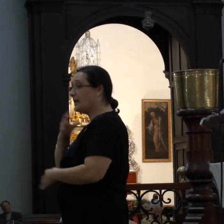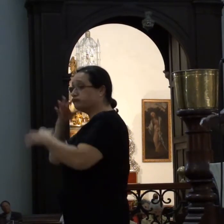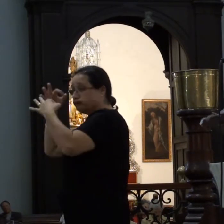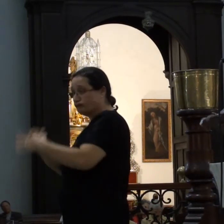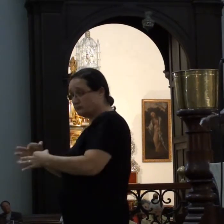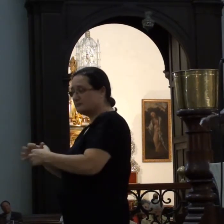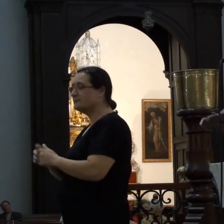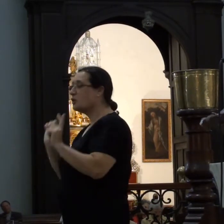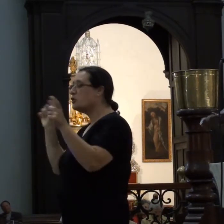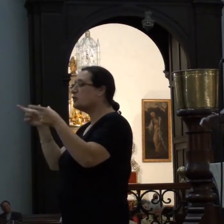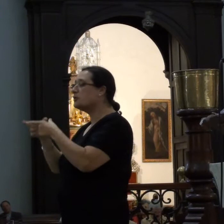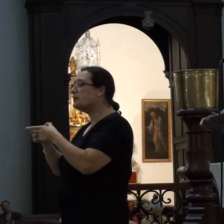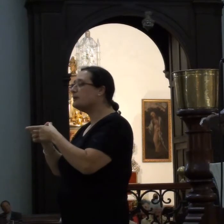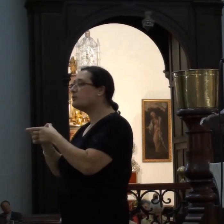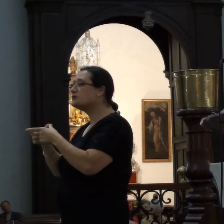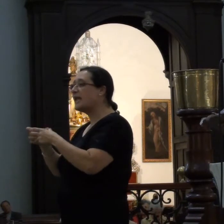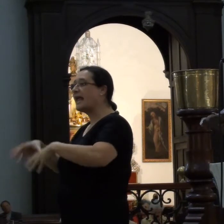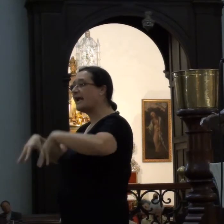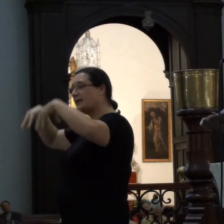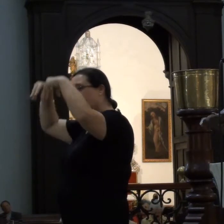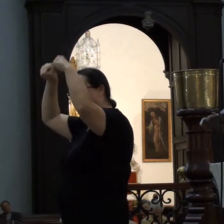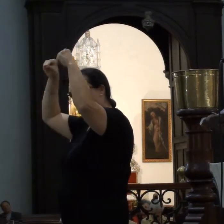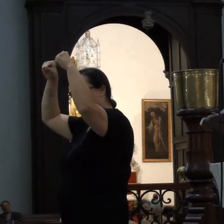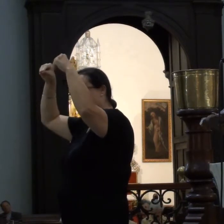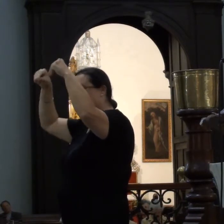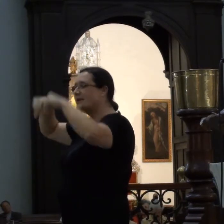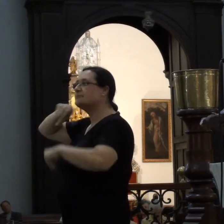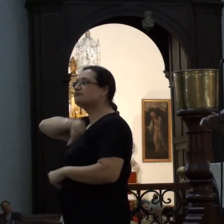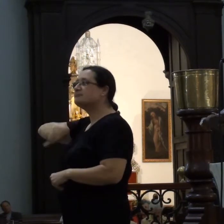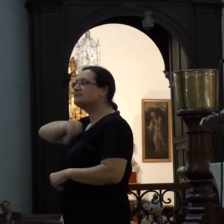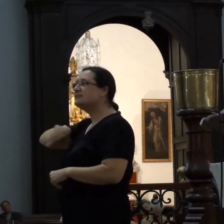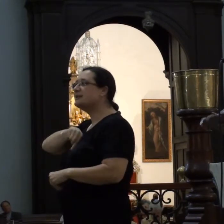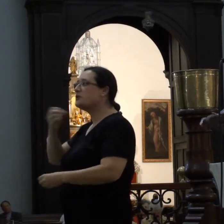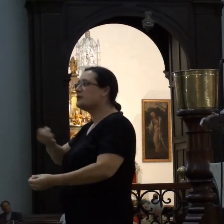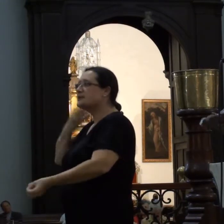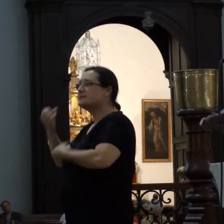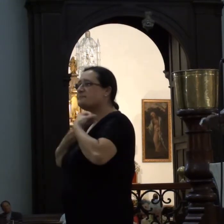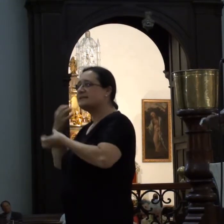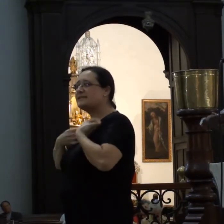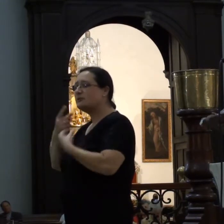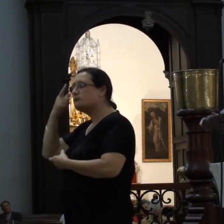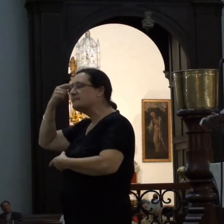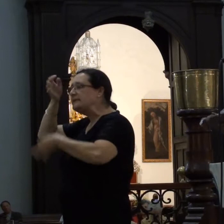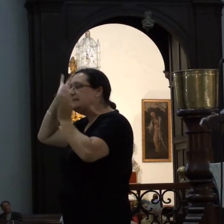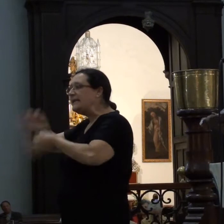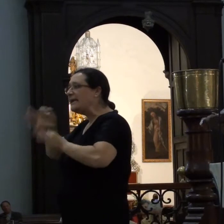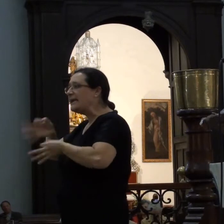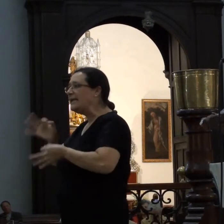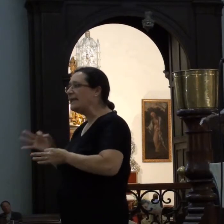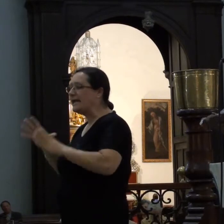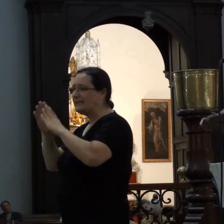nos reunimos en nuestra catedral sintiéndonos y expresando nuestra realidad eclesial